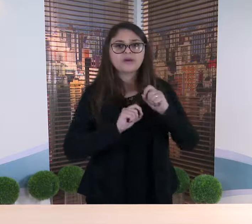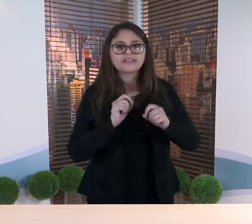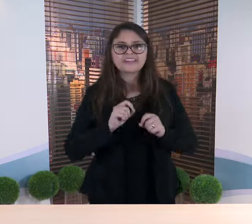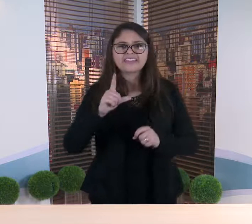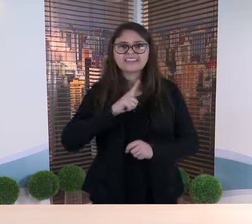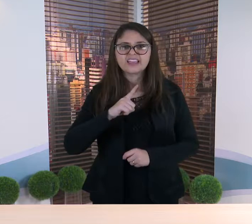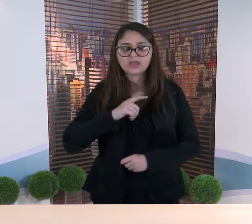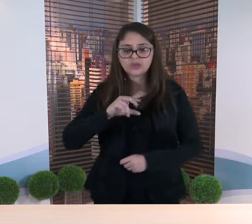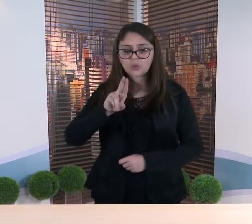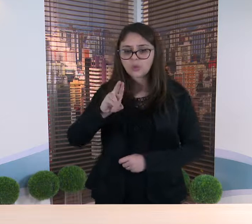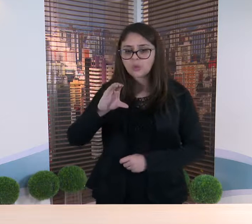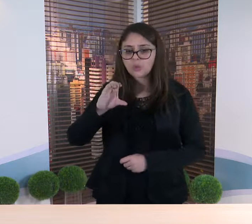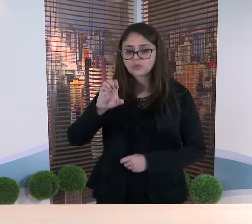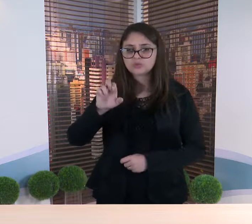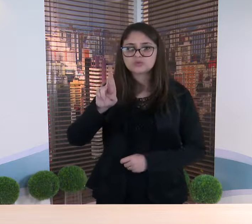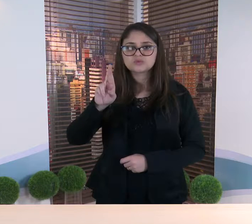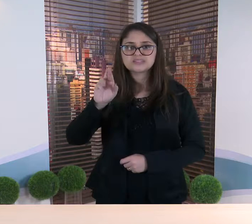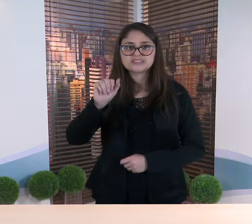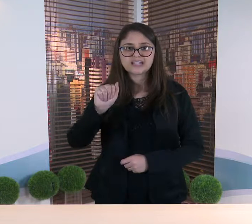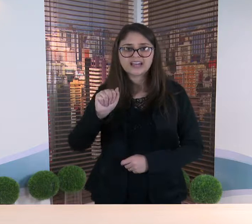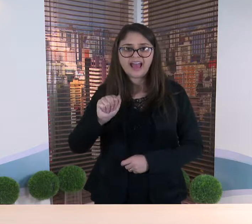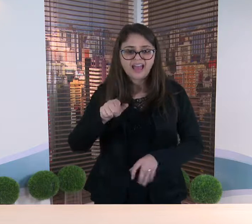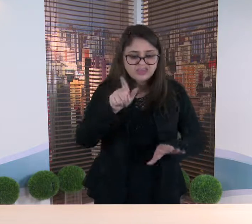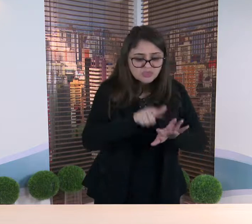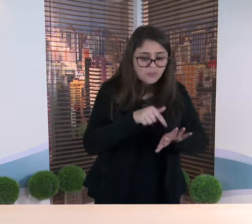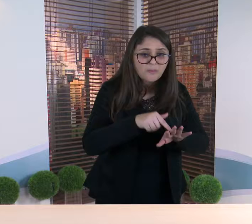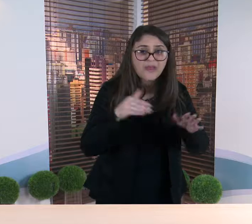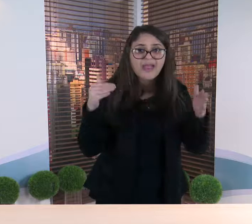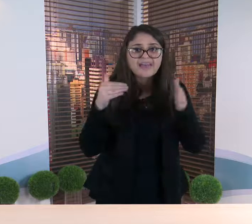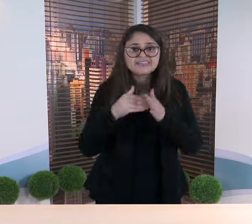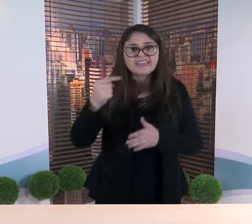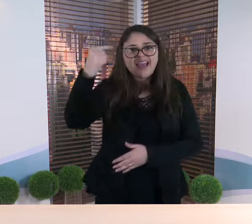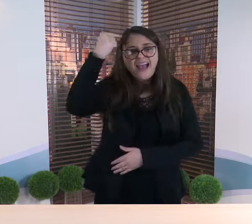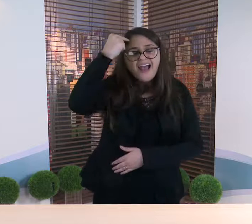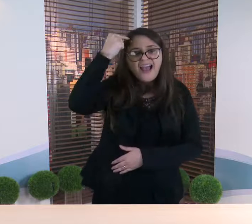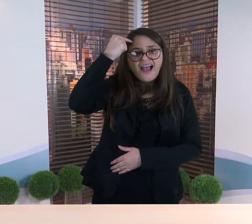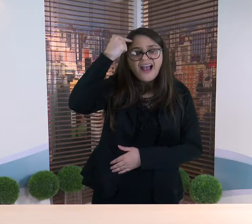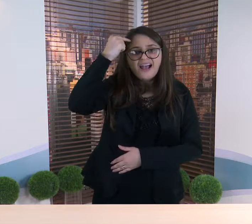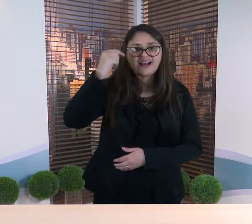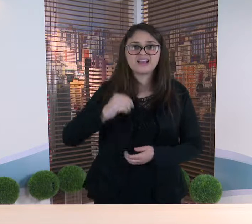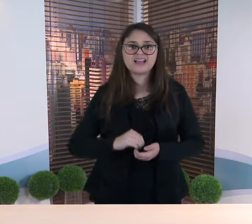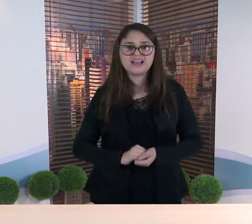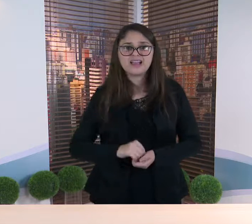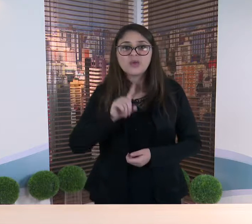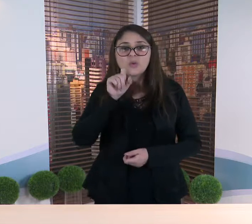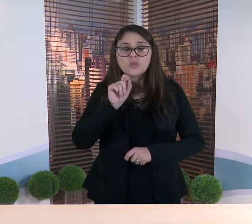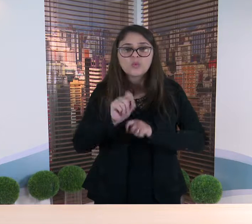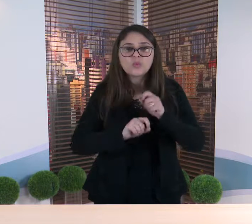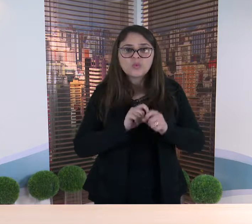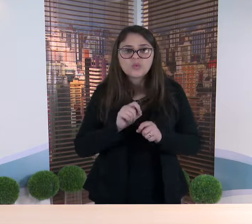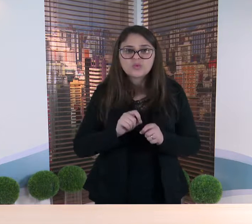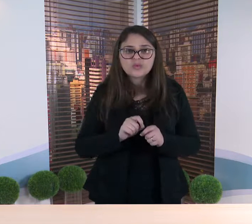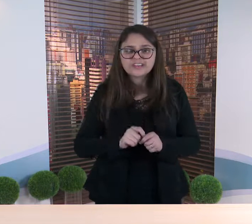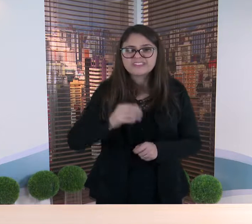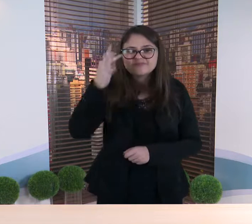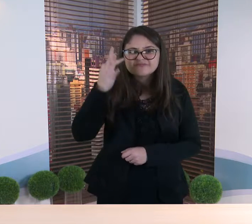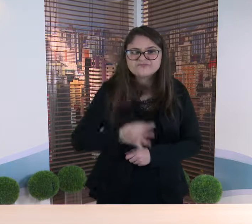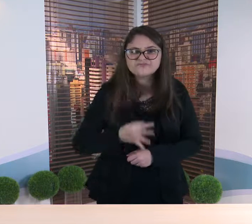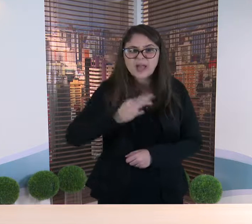úlcera maligna desde a planta dos pés até o cume da cabeça. Trata-se de uma inflamação maligna e